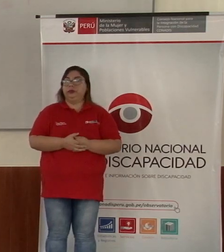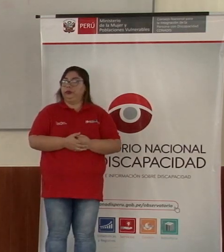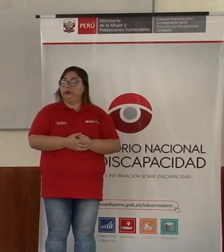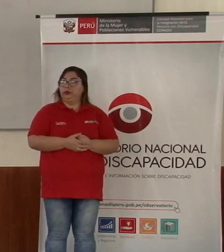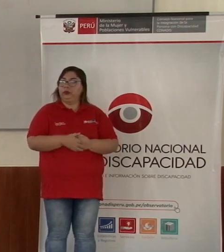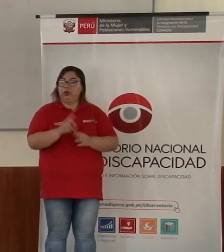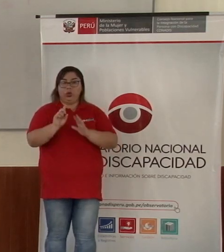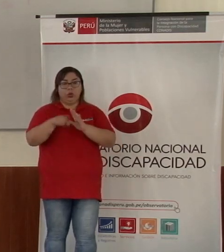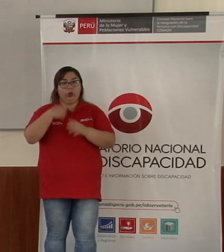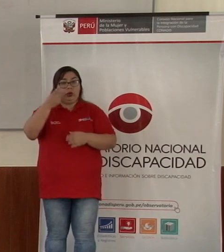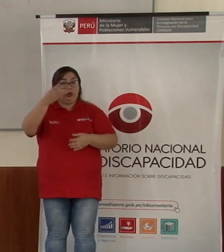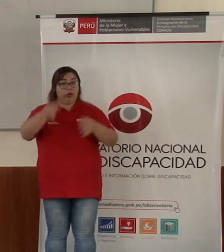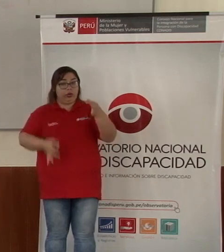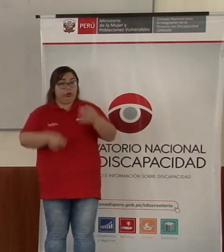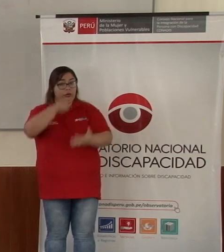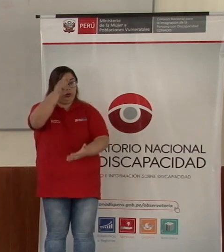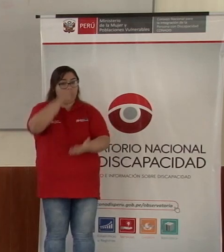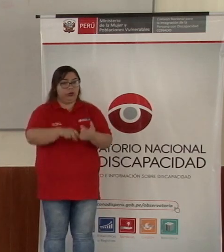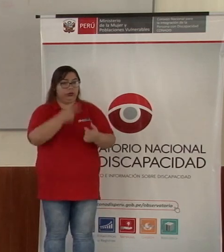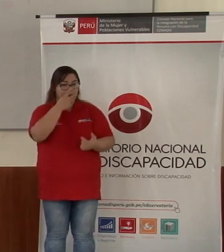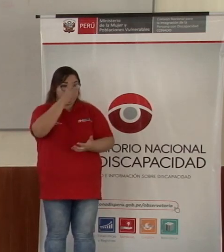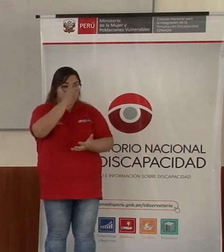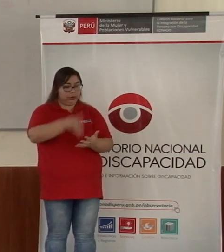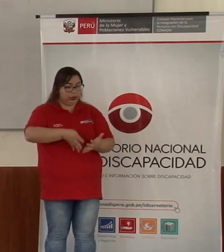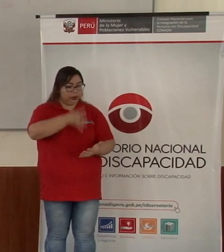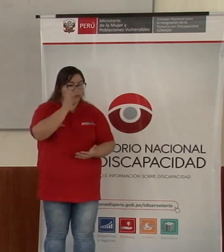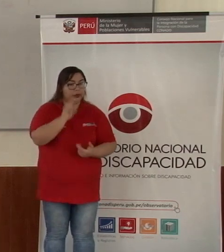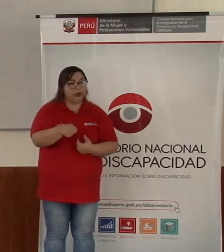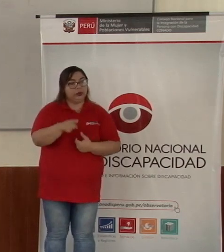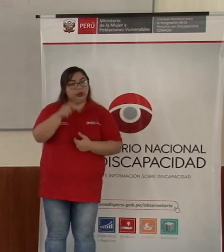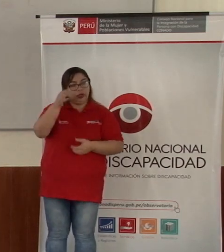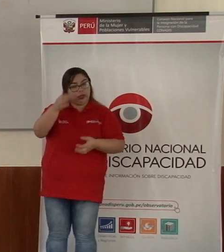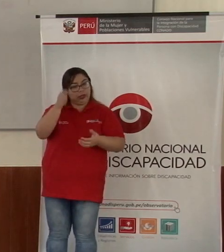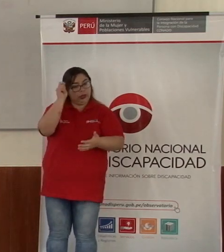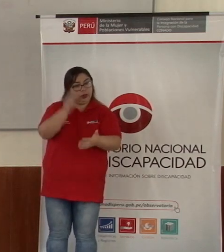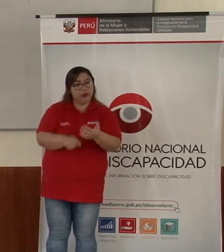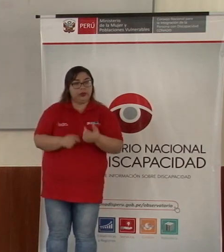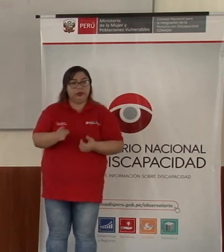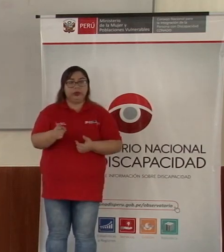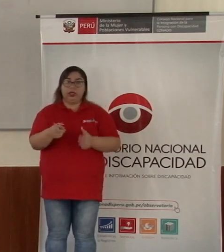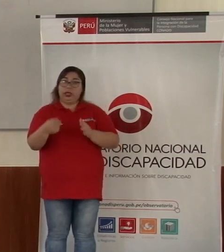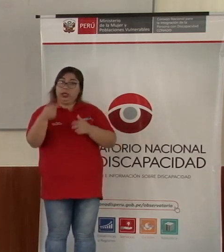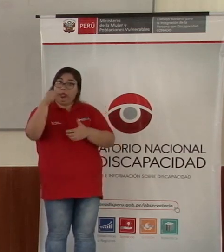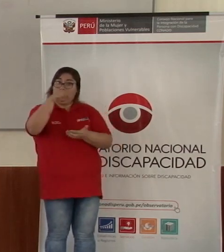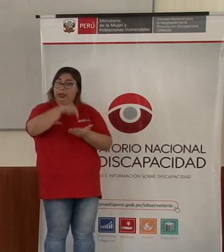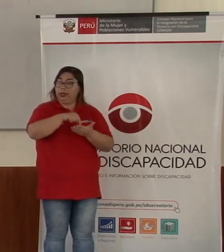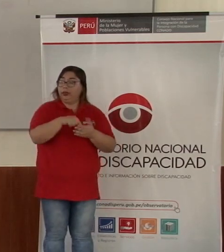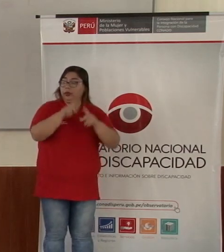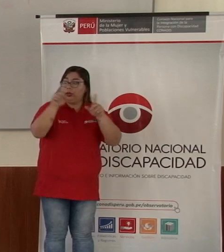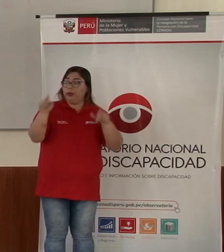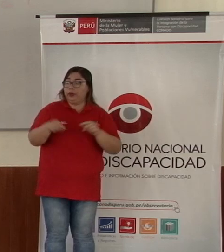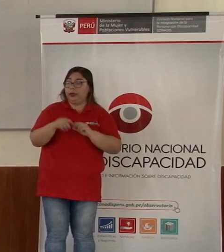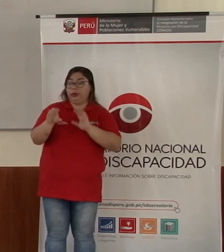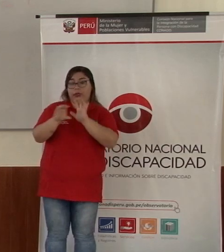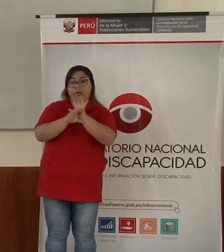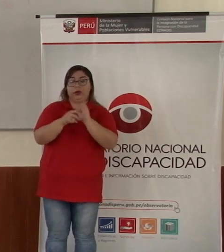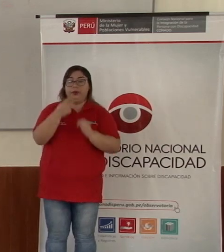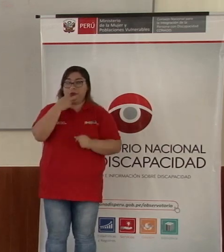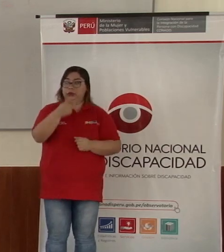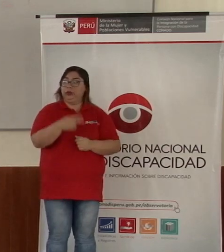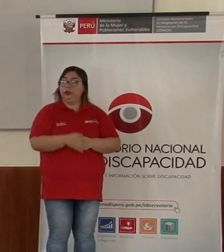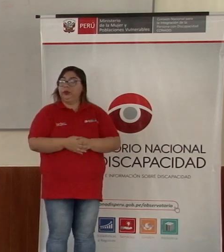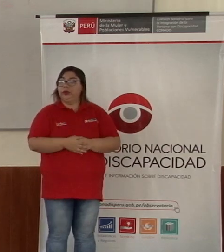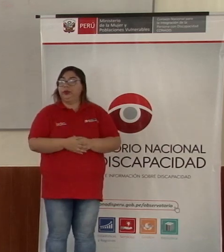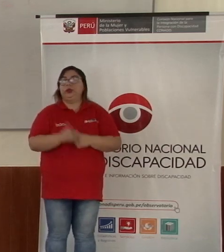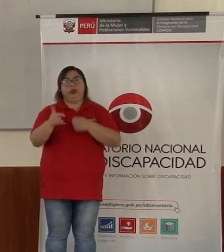Luego la Corte Superior del Cusco revisa la sentencia y dentro del marco de la convención, la Convención de Naciones Unidas, la